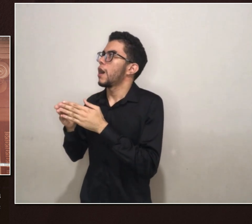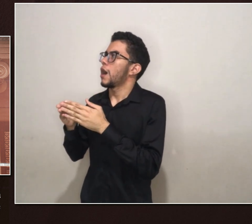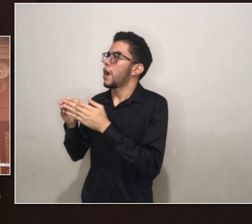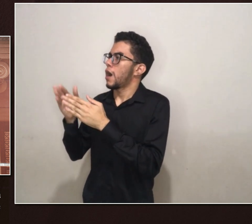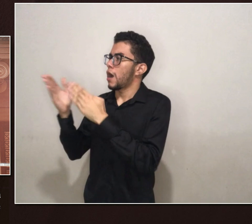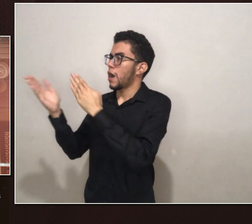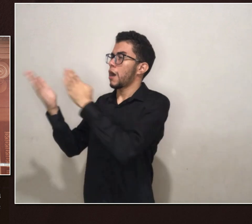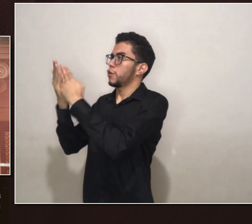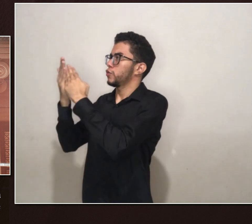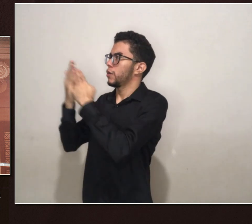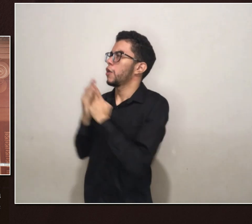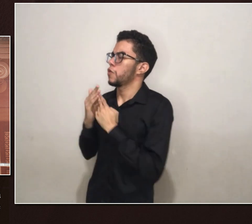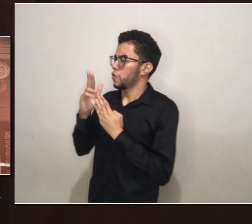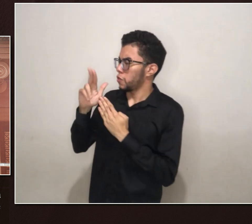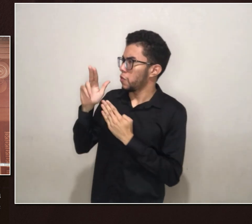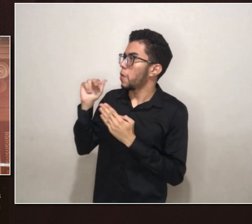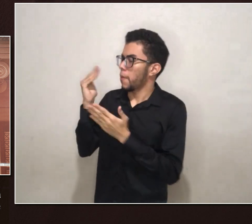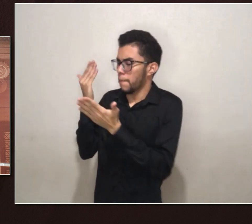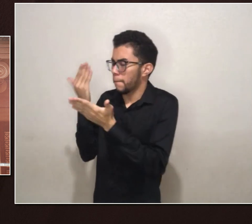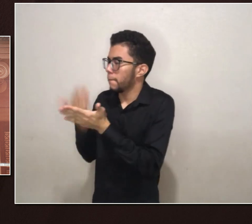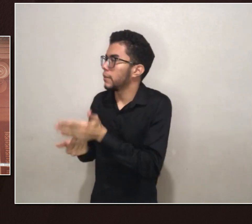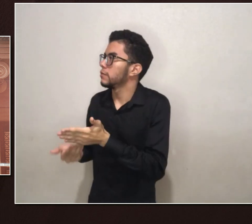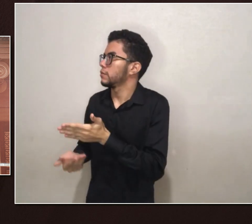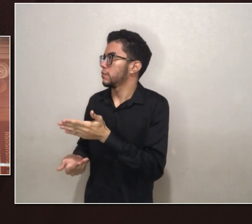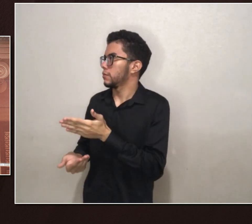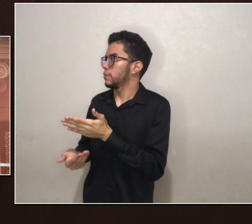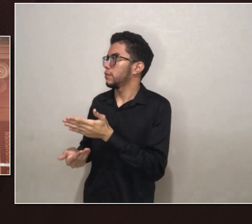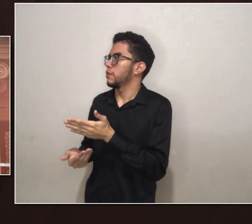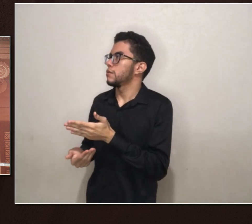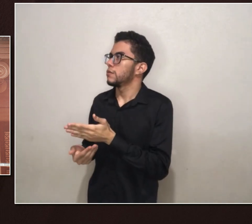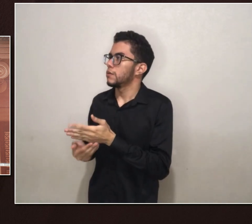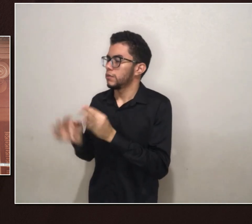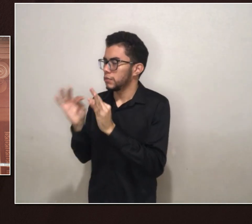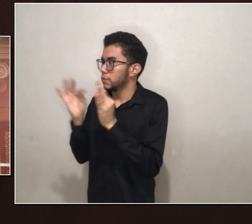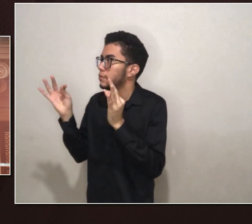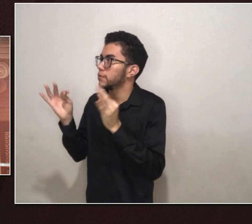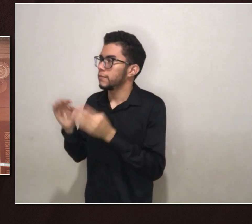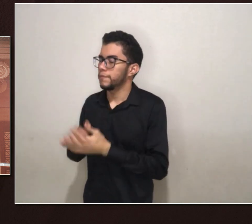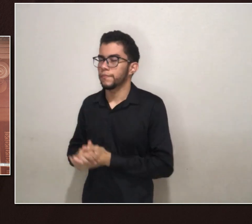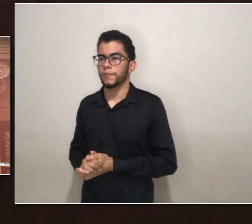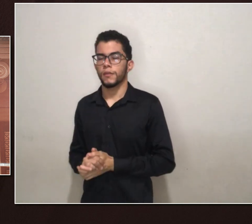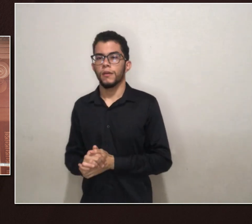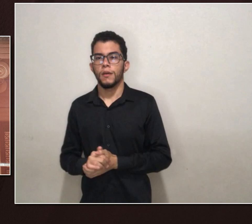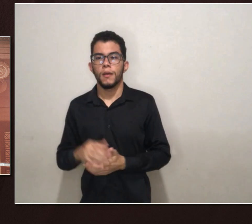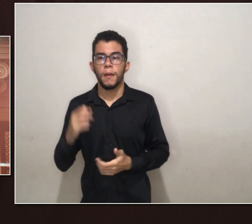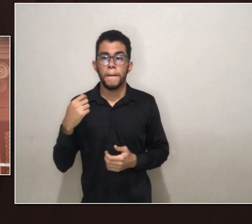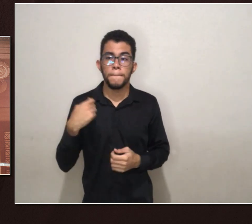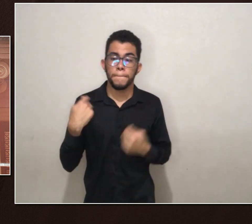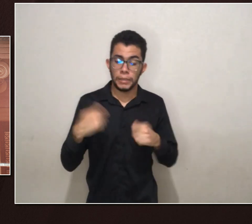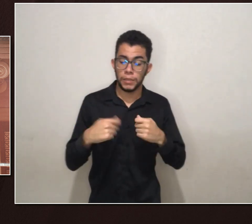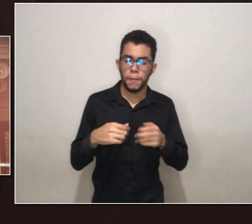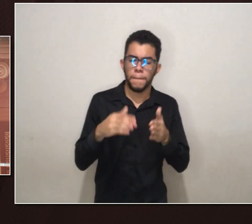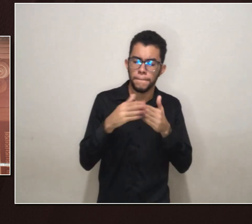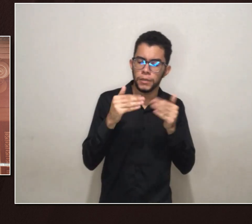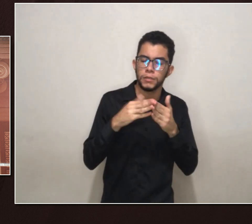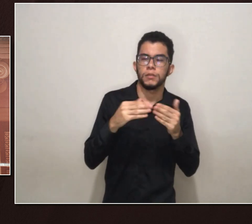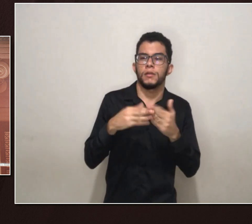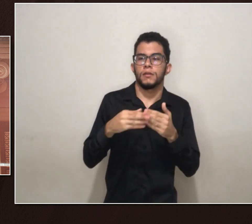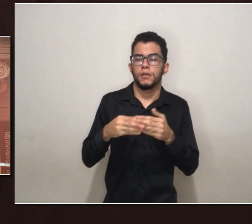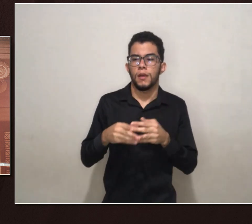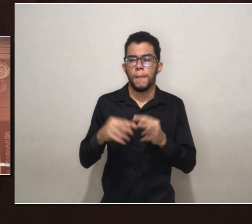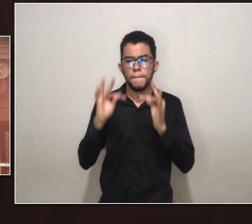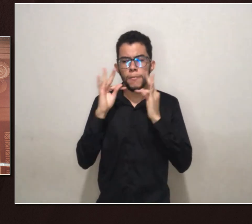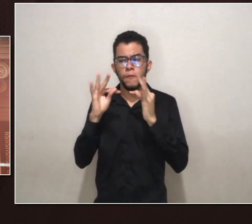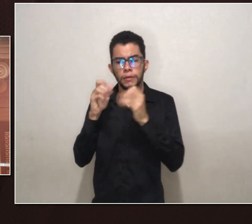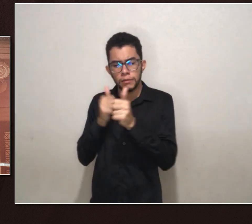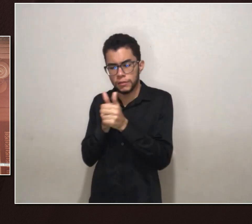simplicidade. Por isso, irmãos, vamos ser simples, seguir a palavra profética, praticar a palavra profética, a bênção é certa. E 2 Coríntios,